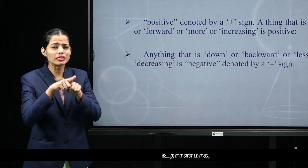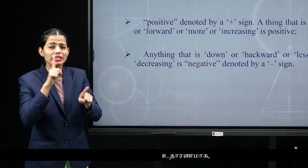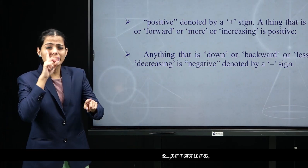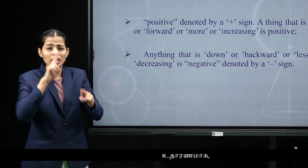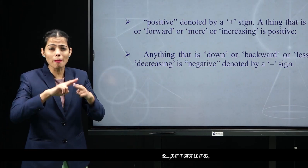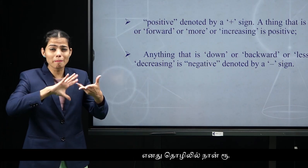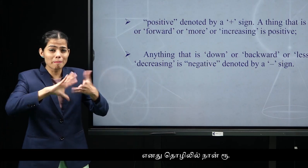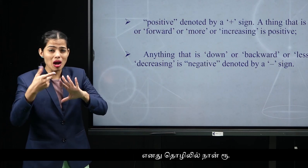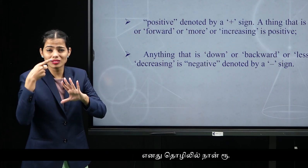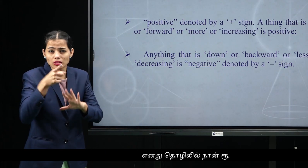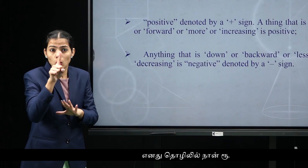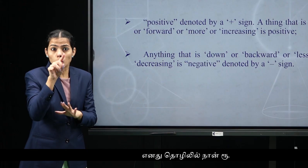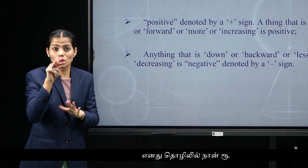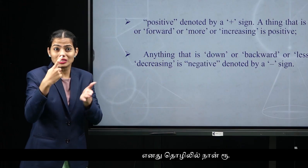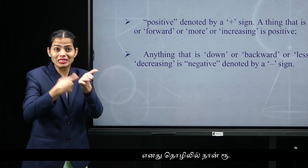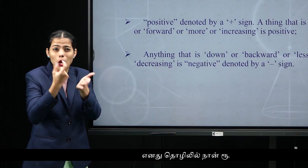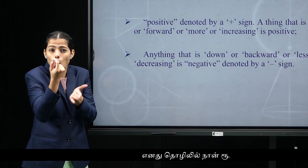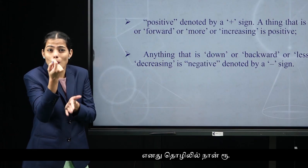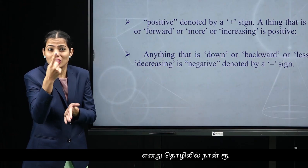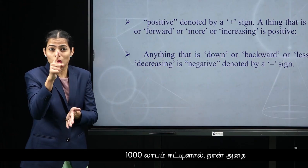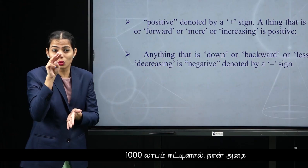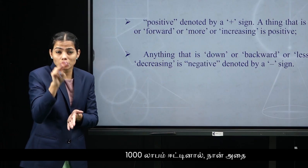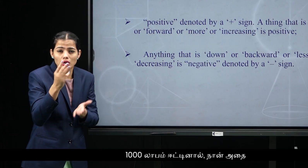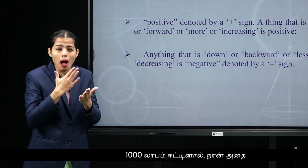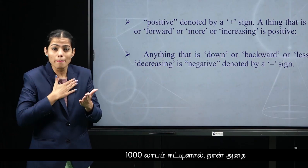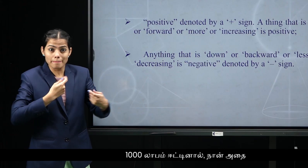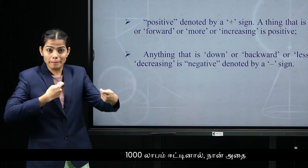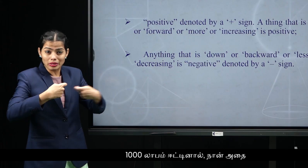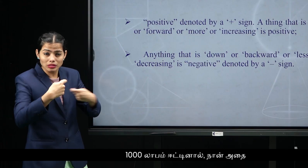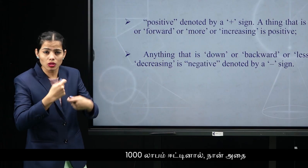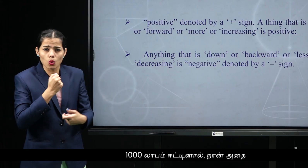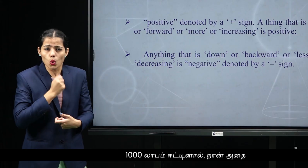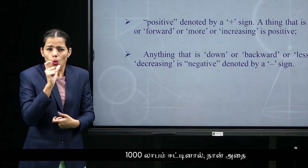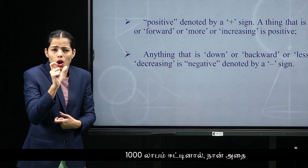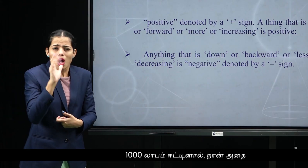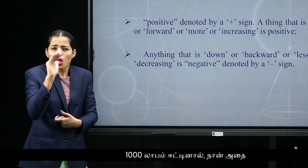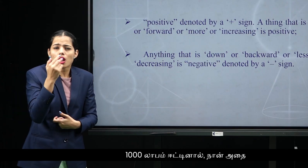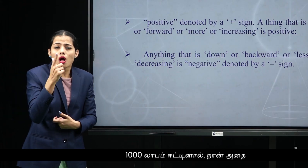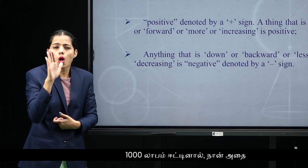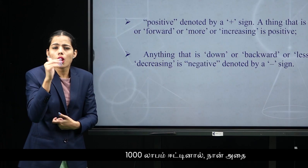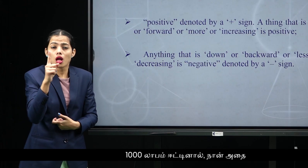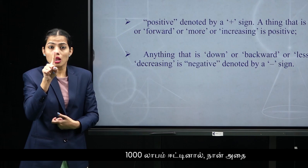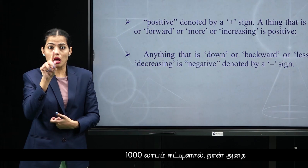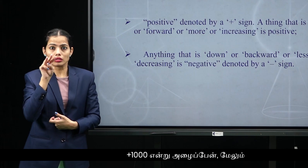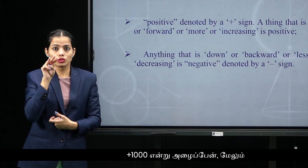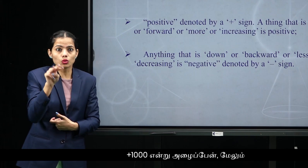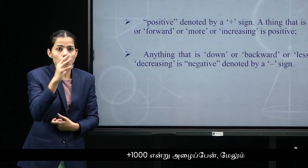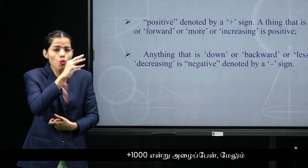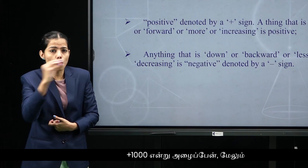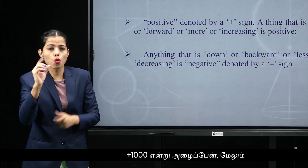உதாரணமாக, எனது தொழிலில் நான் ரூபாய் 1000 லாபம் ஈட்டினால், நான் அதை கூட்டல் 1000 என்று அழைப்பேன்.